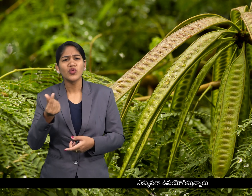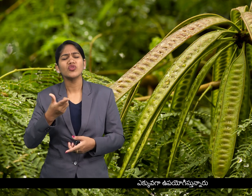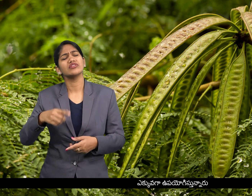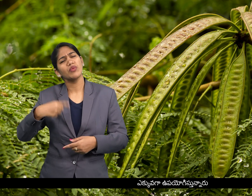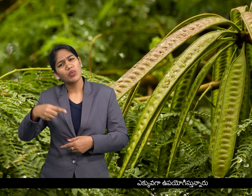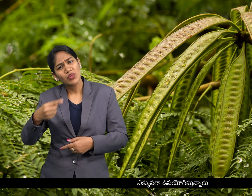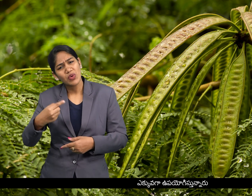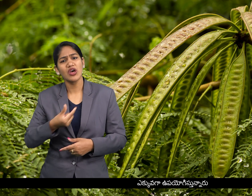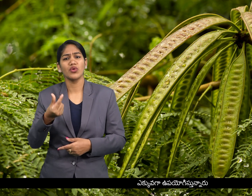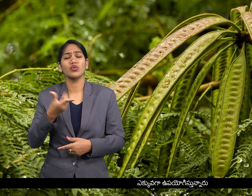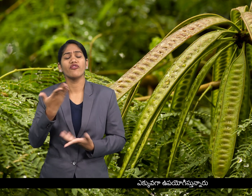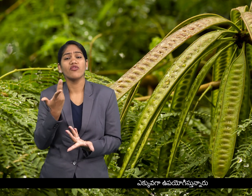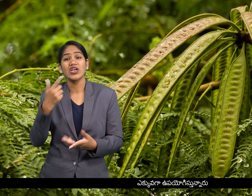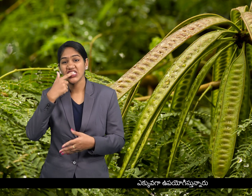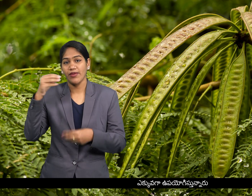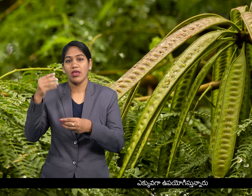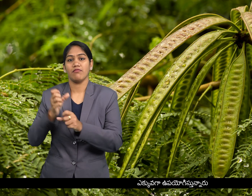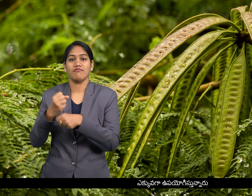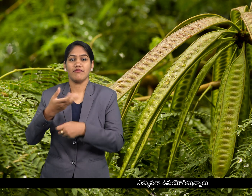ఎక్కువగా ఉపయోగిస్తున్నారు.